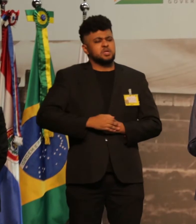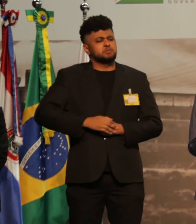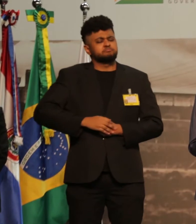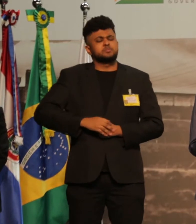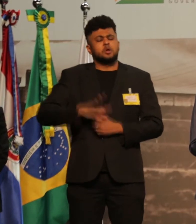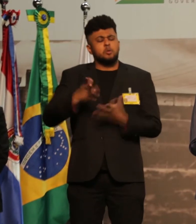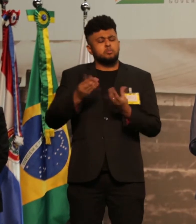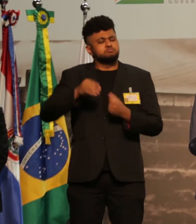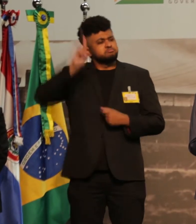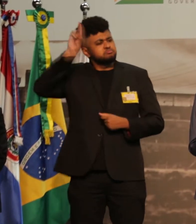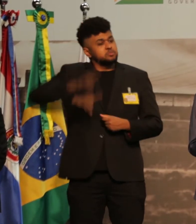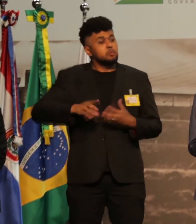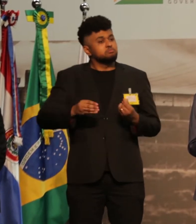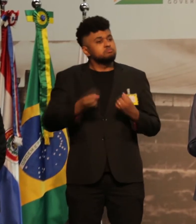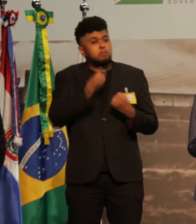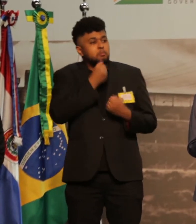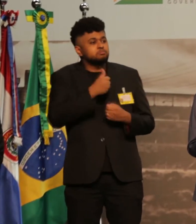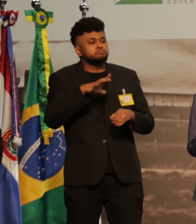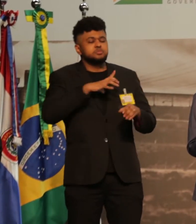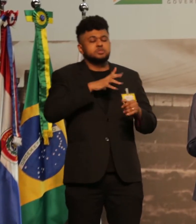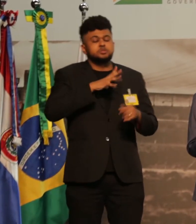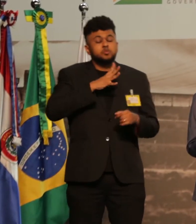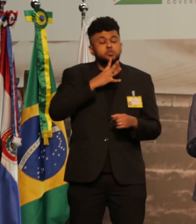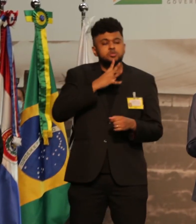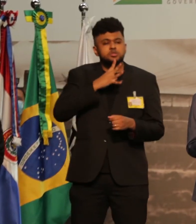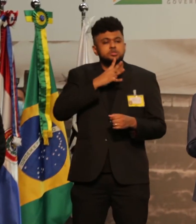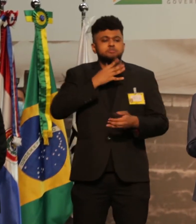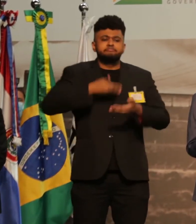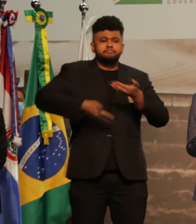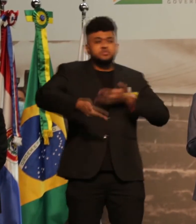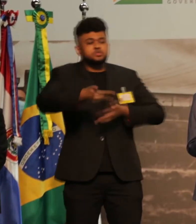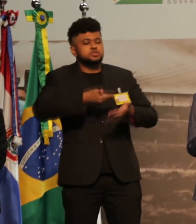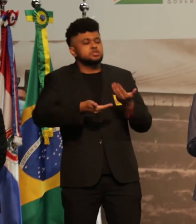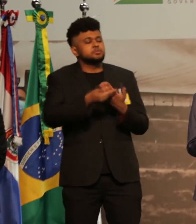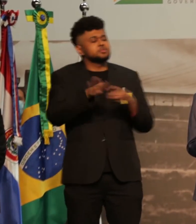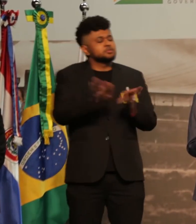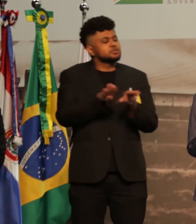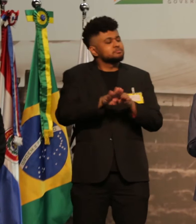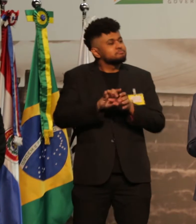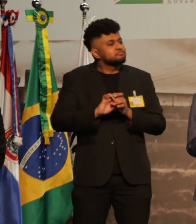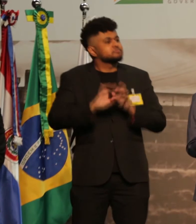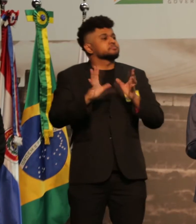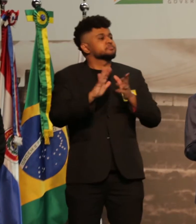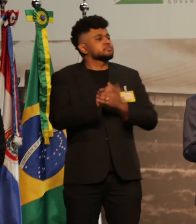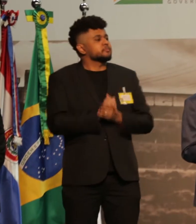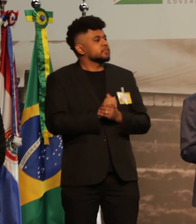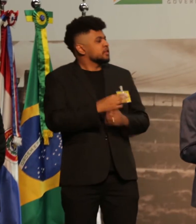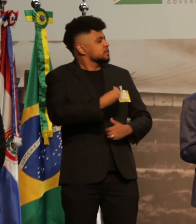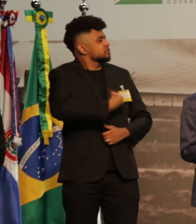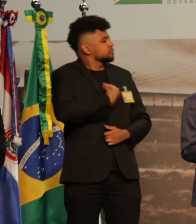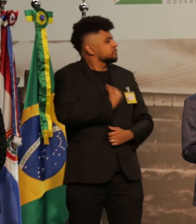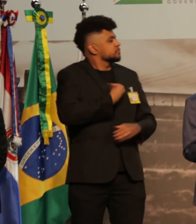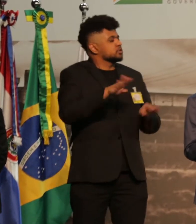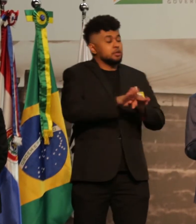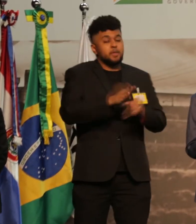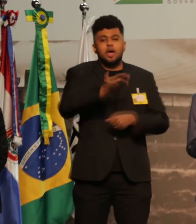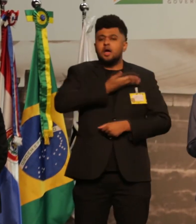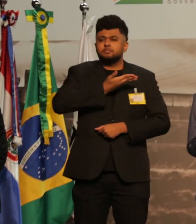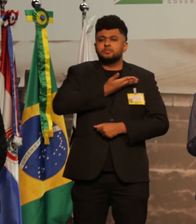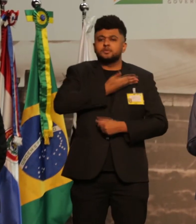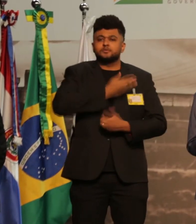liderança carismática, reconhecida, dinâmica, despojada, presente e